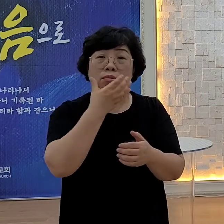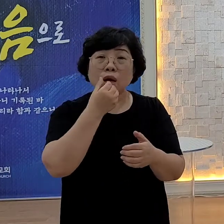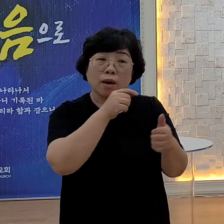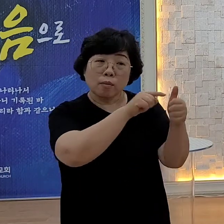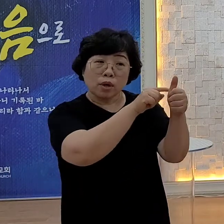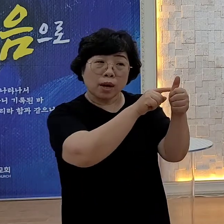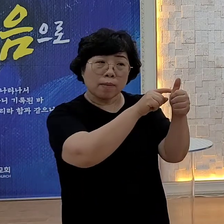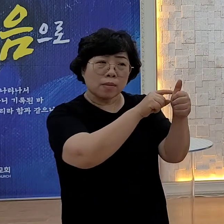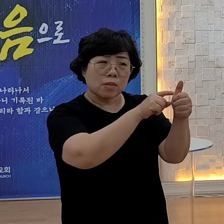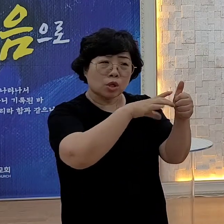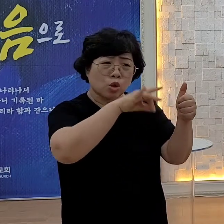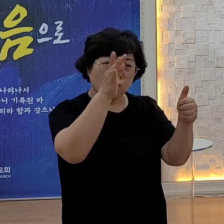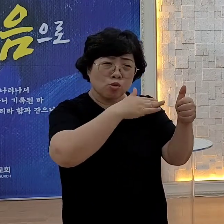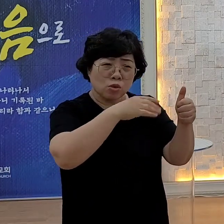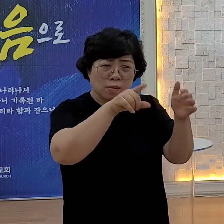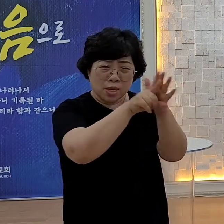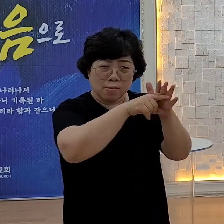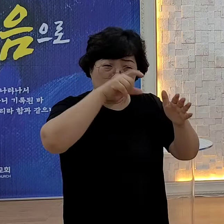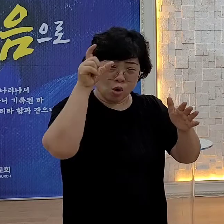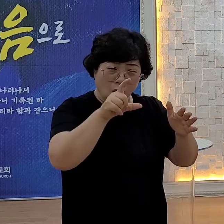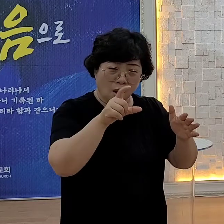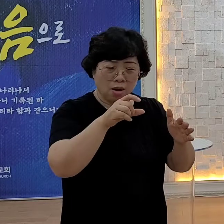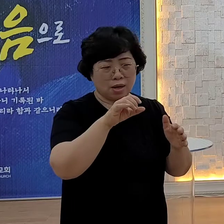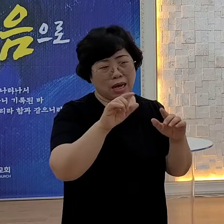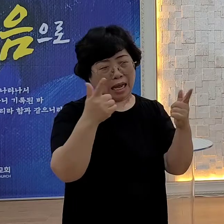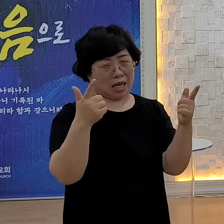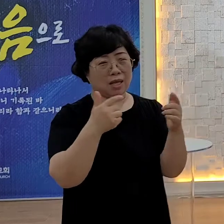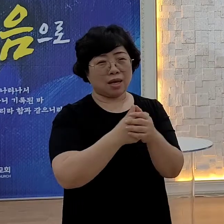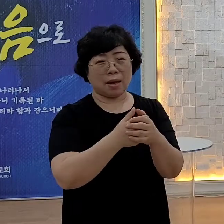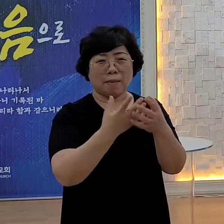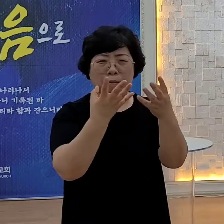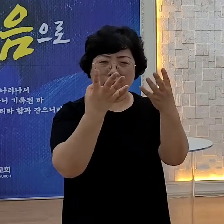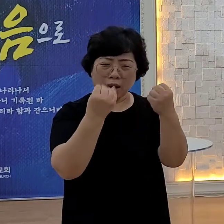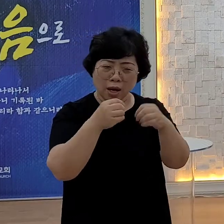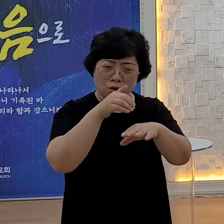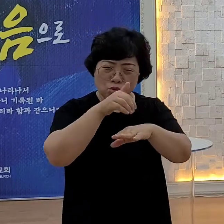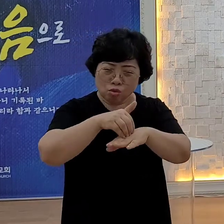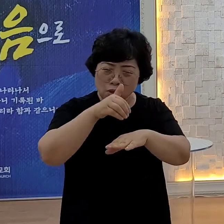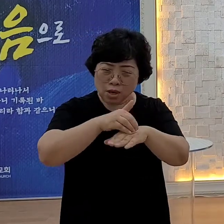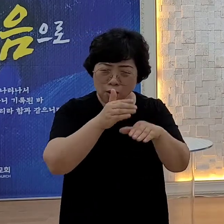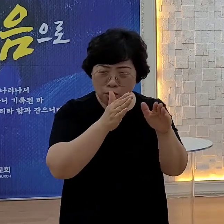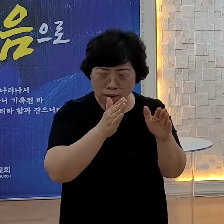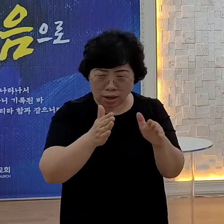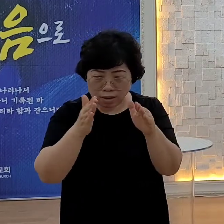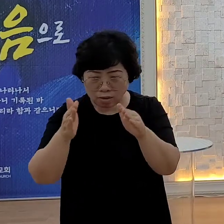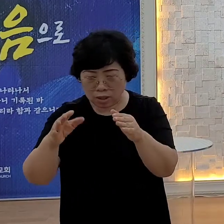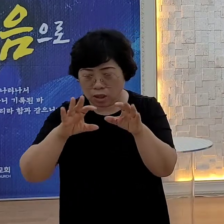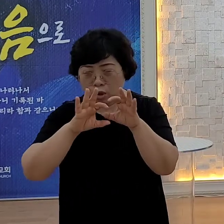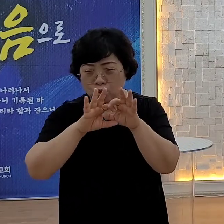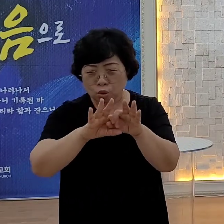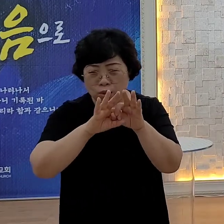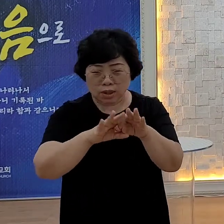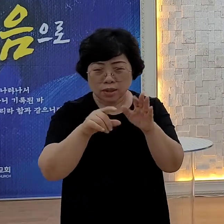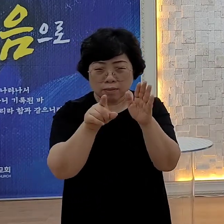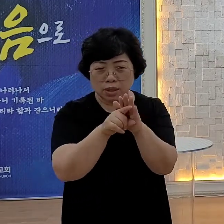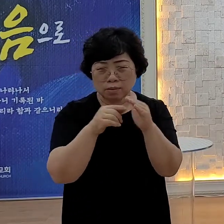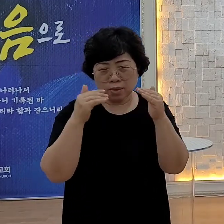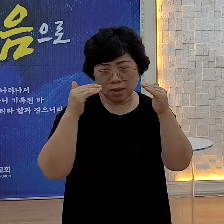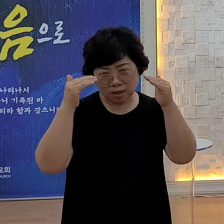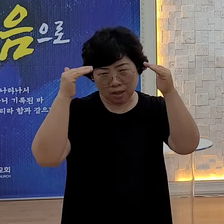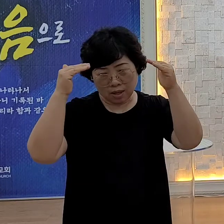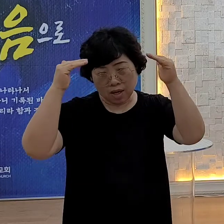아브라함이 하루아침에 이렇게 된 인물이 아니고 많은 연단의 과정을 거쳐서 이런 믿음의